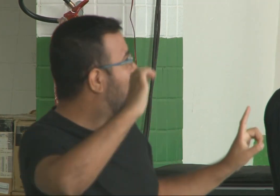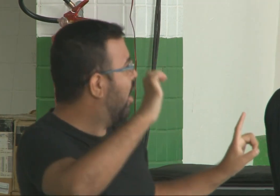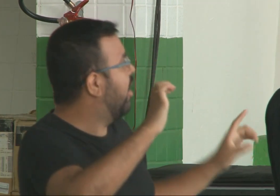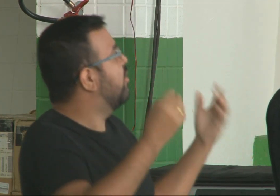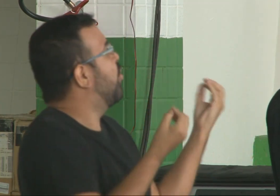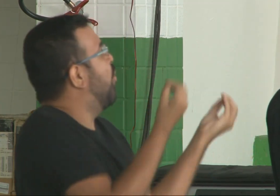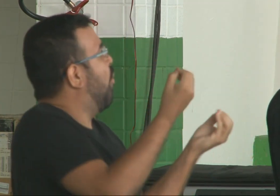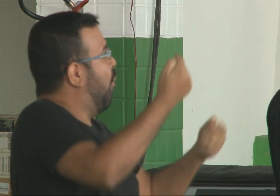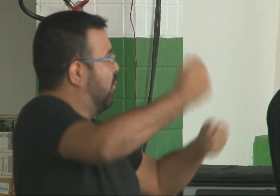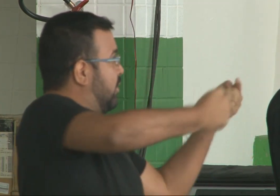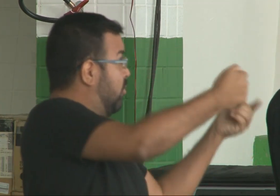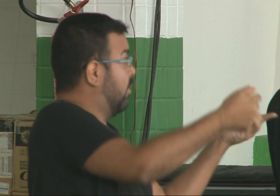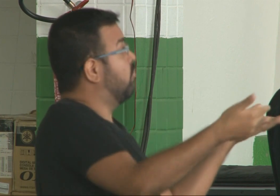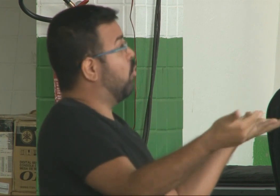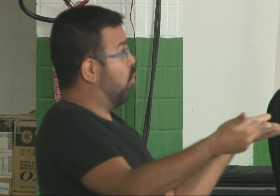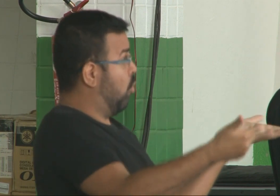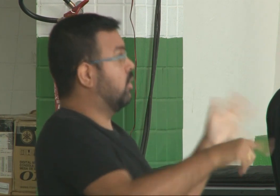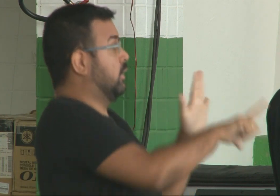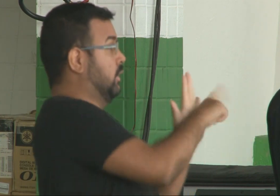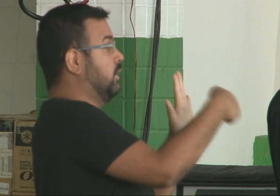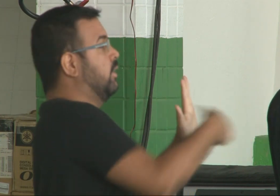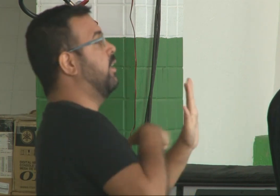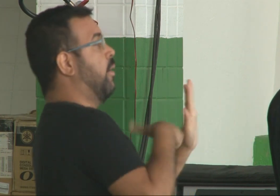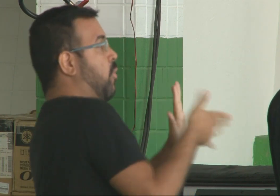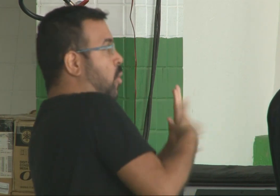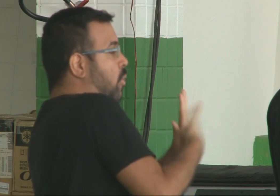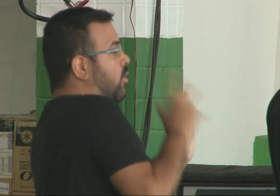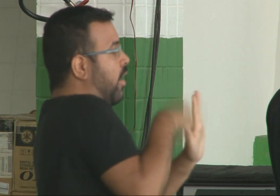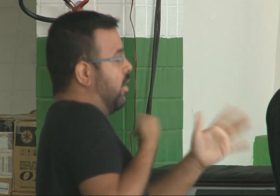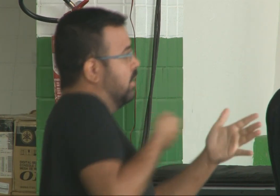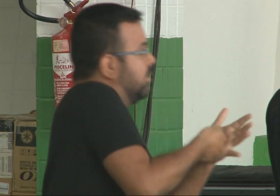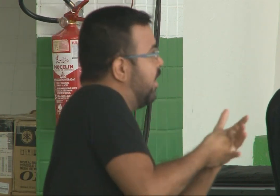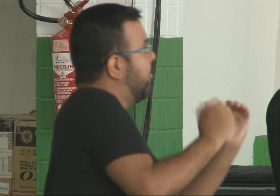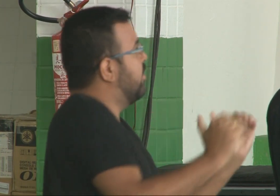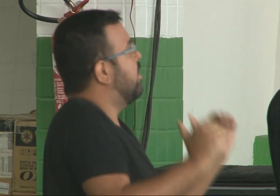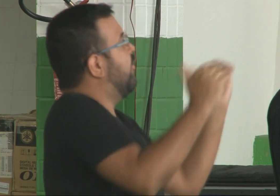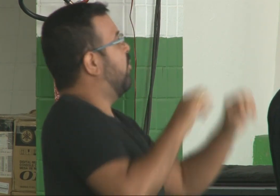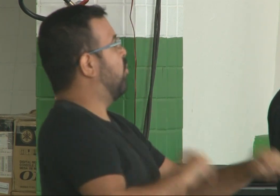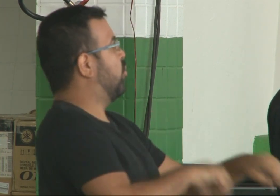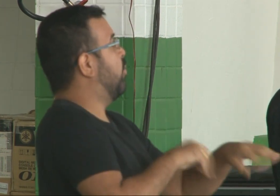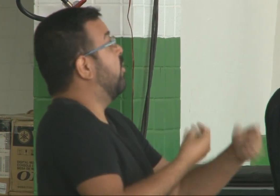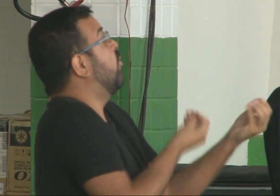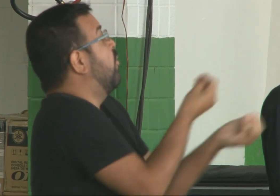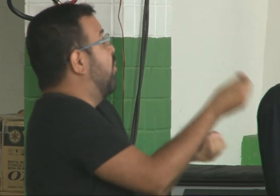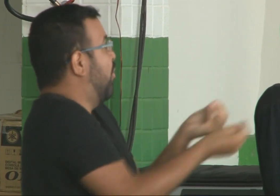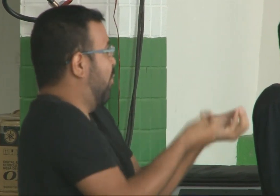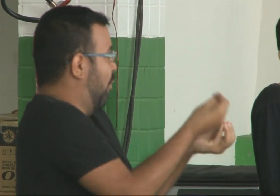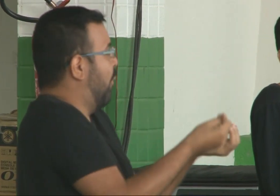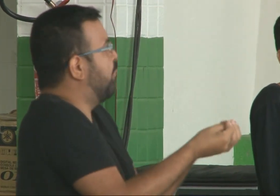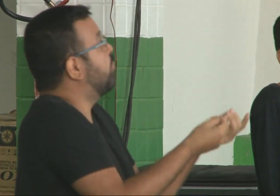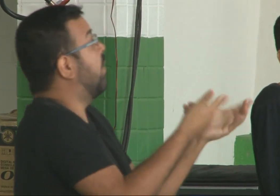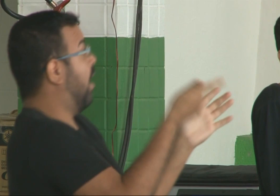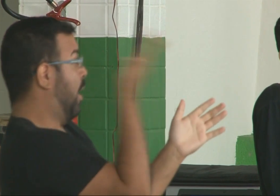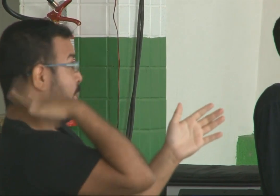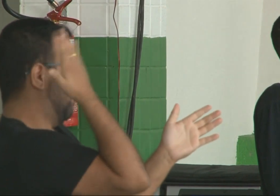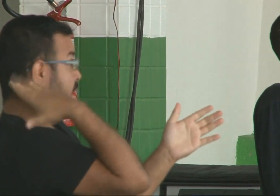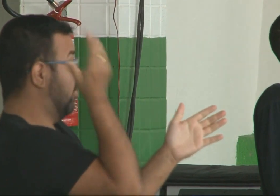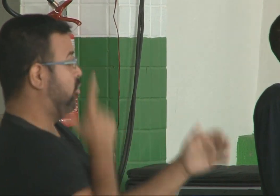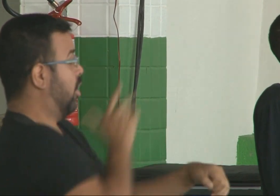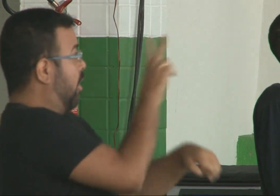nível B e outros nível E. Como seria essa política? A gente sabe que hoje em dia, a legislação, o decreto fala do nível superior para os profissionais